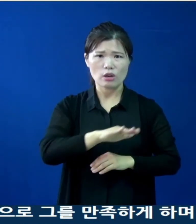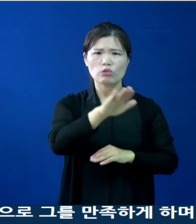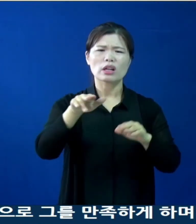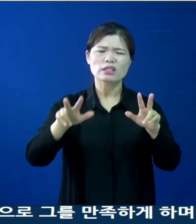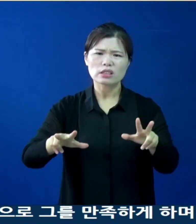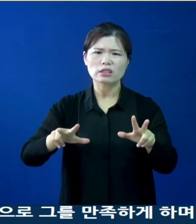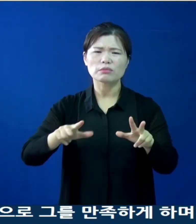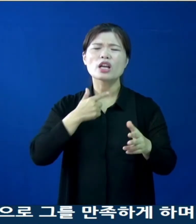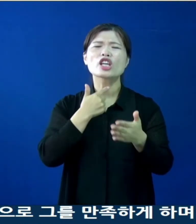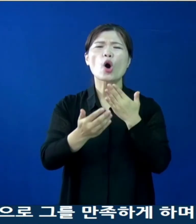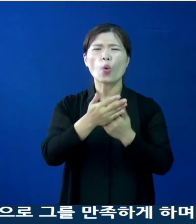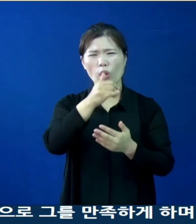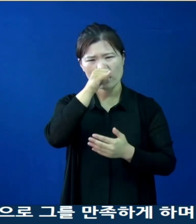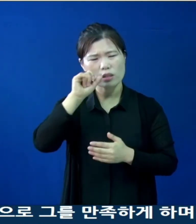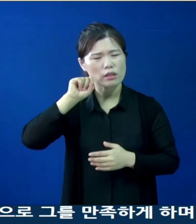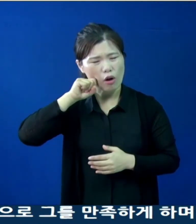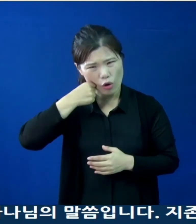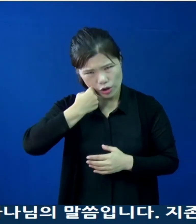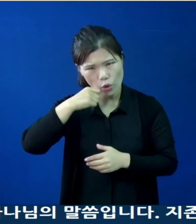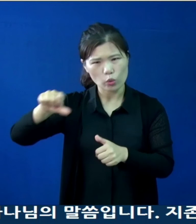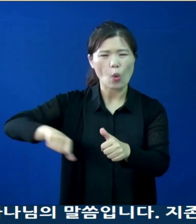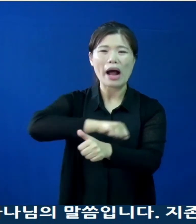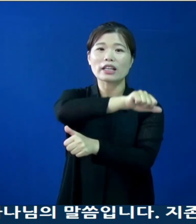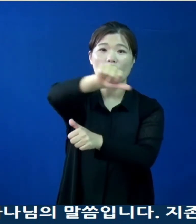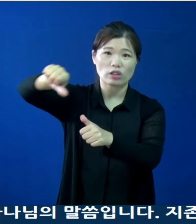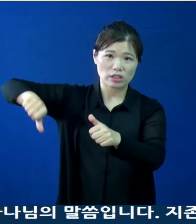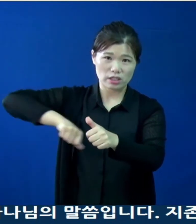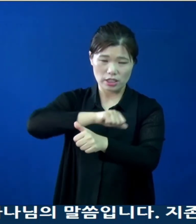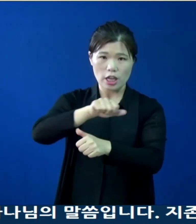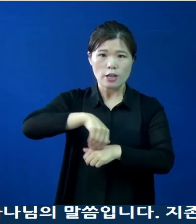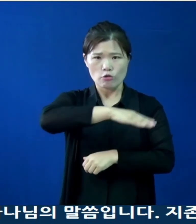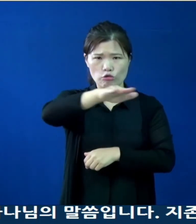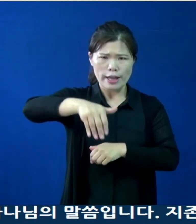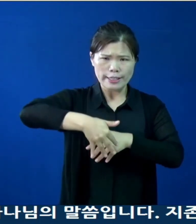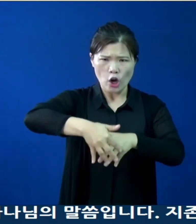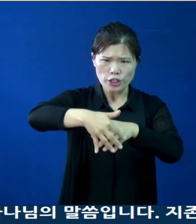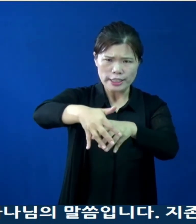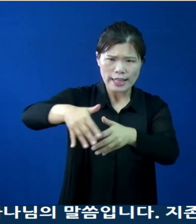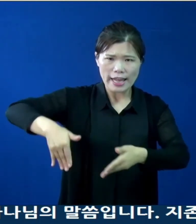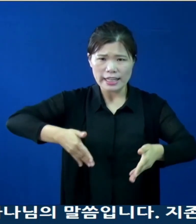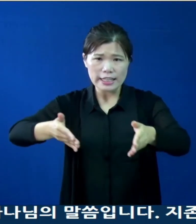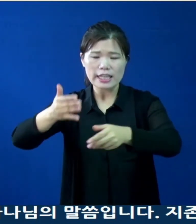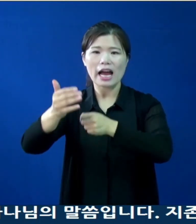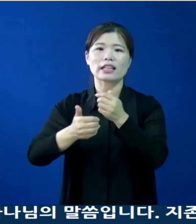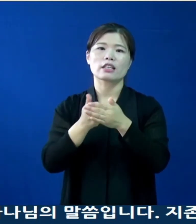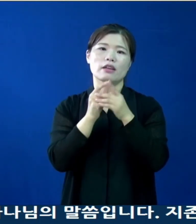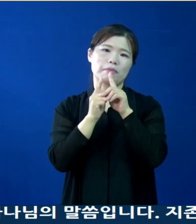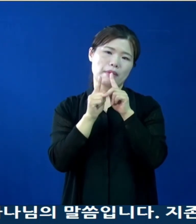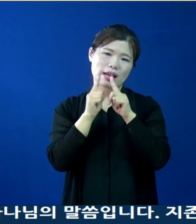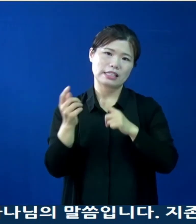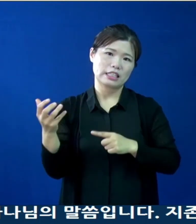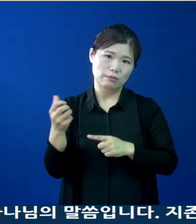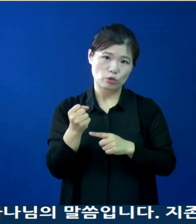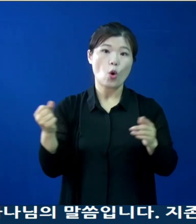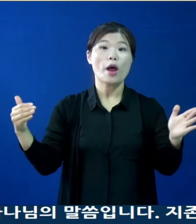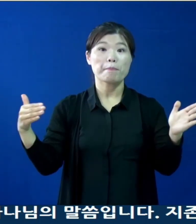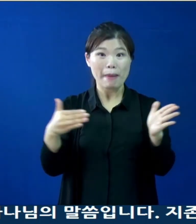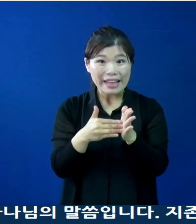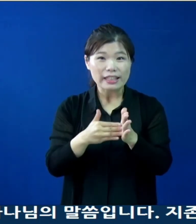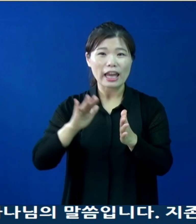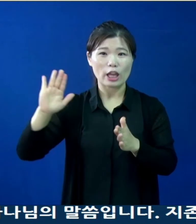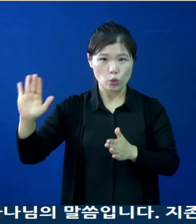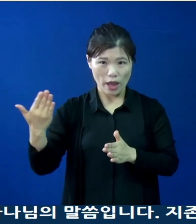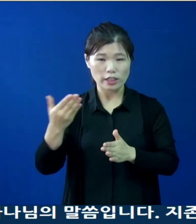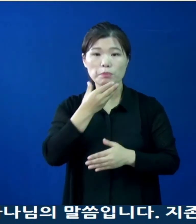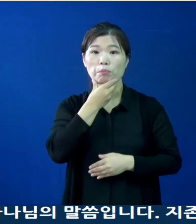어려운 환경들이, 우리가 나아가야 될 전진의 그 길들이 하나님의 말씀으로 맺혀지는 복된